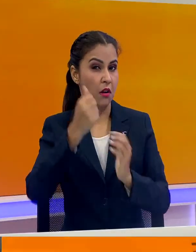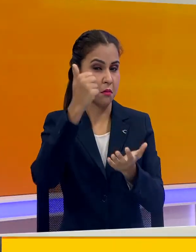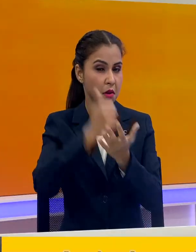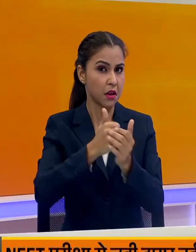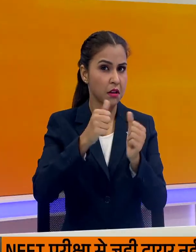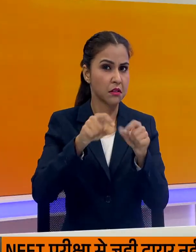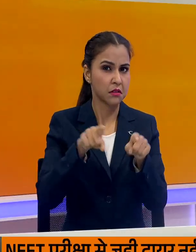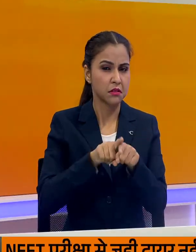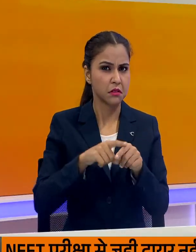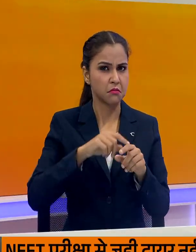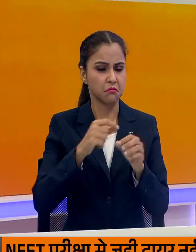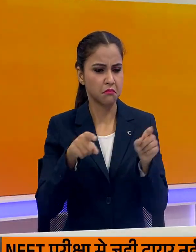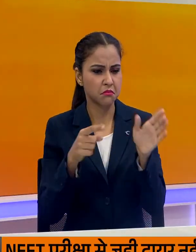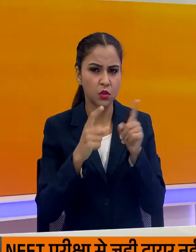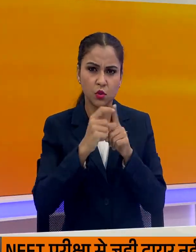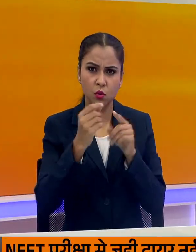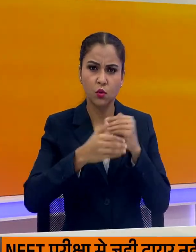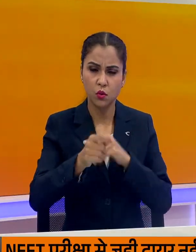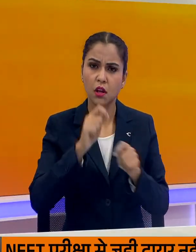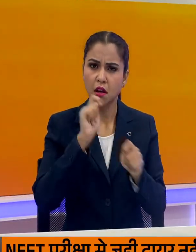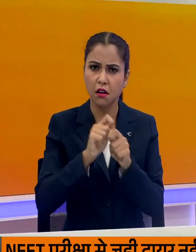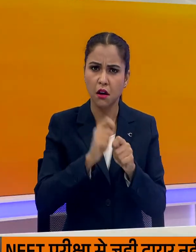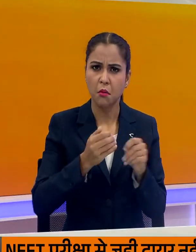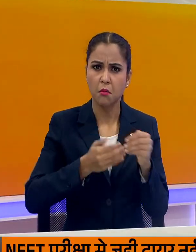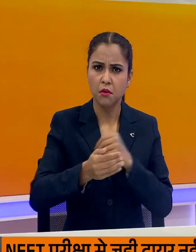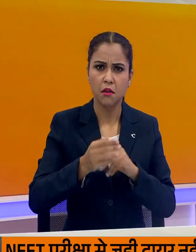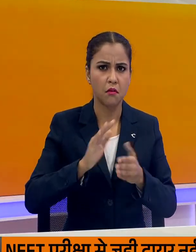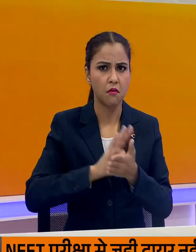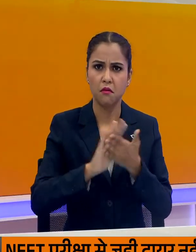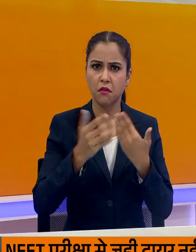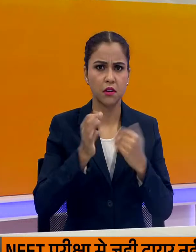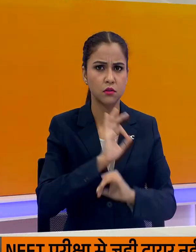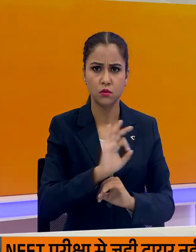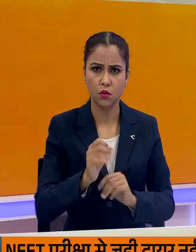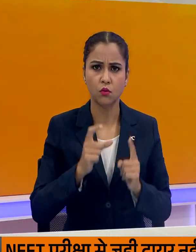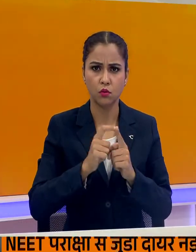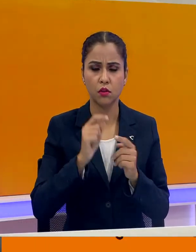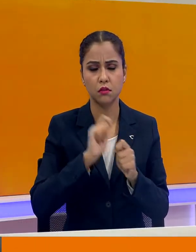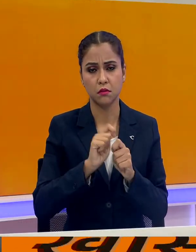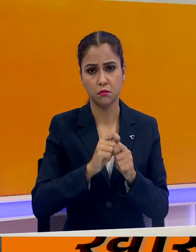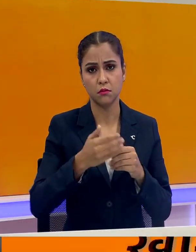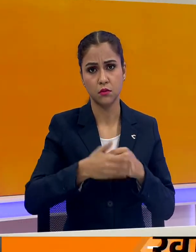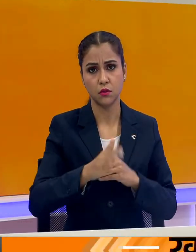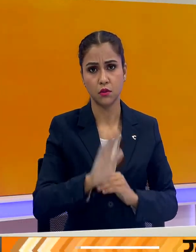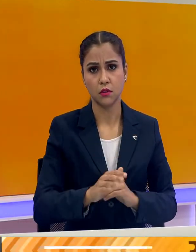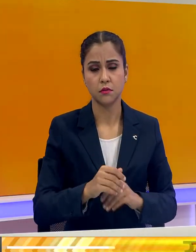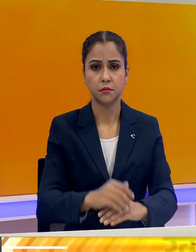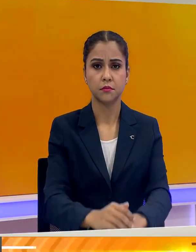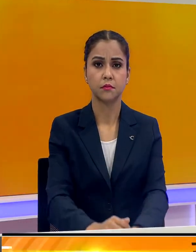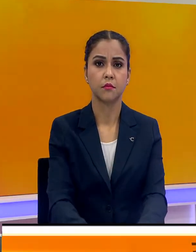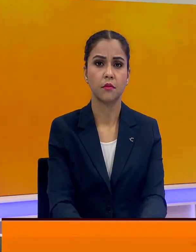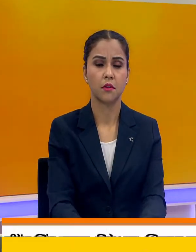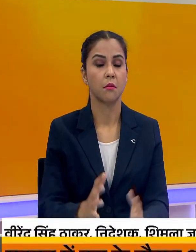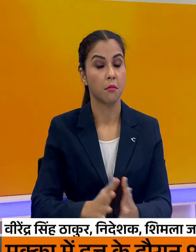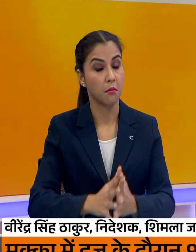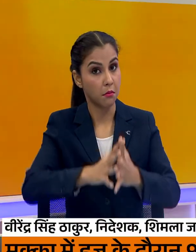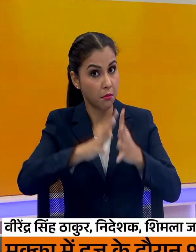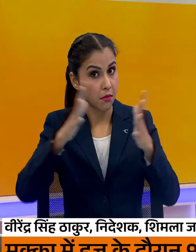पहनाना शुरू कर दिया गया। हालांकि ये काम अब तक पूरा नहीं हो पाया है। हम एक बड़ा प्रोजेक्ट